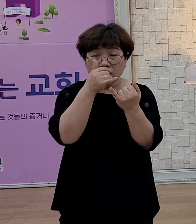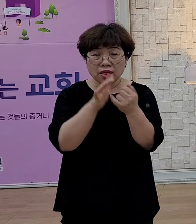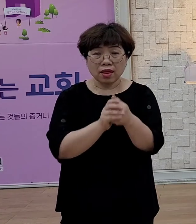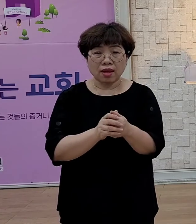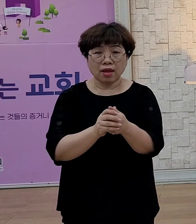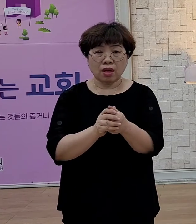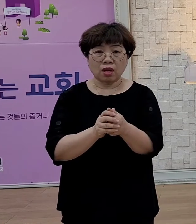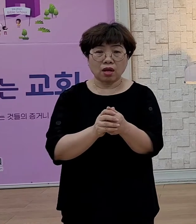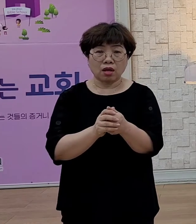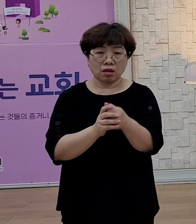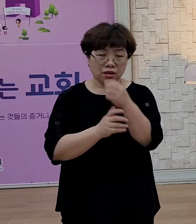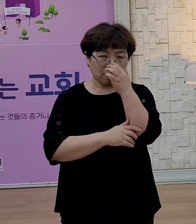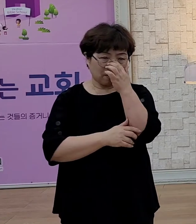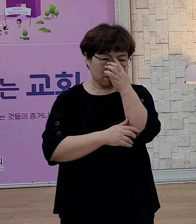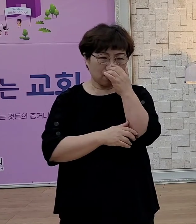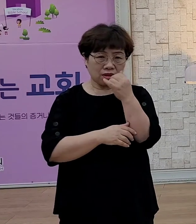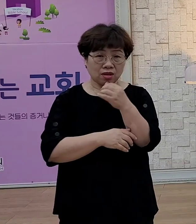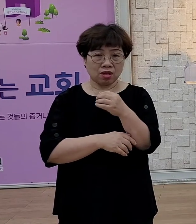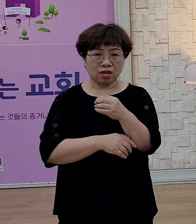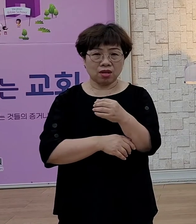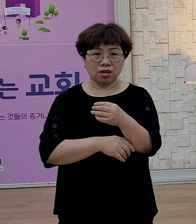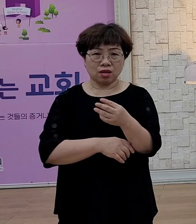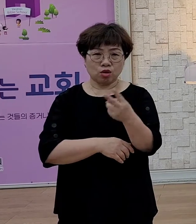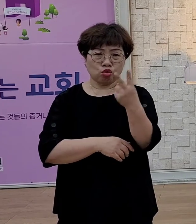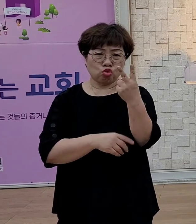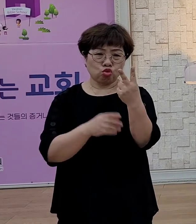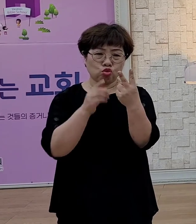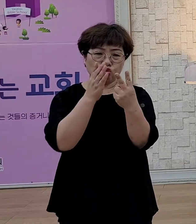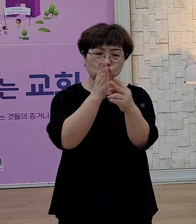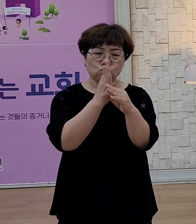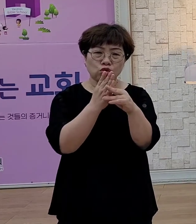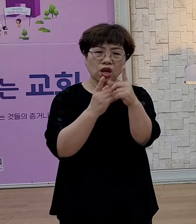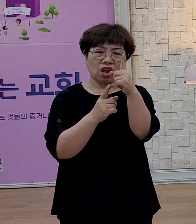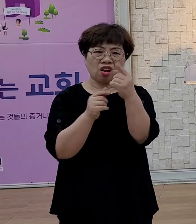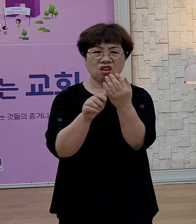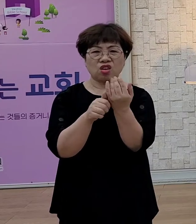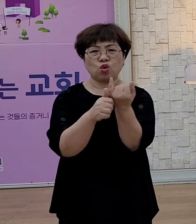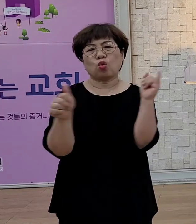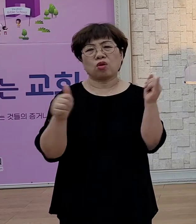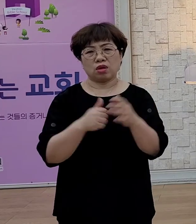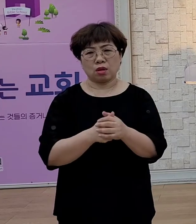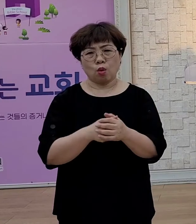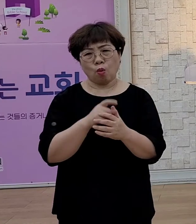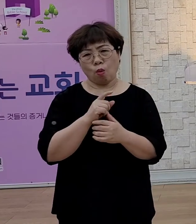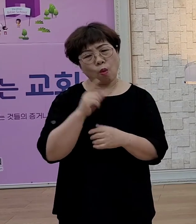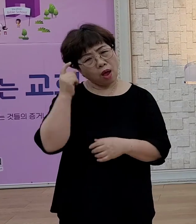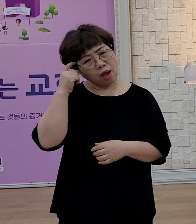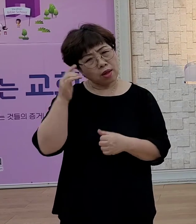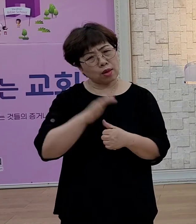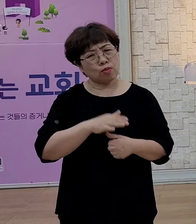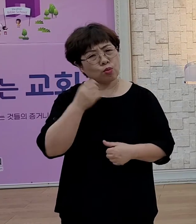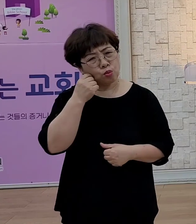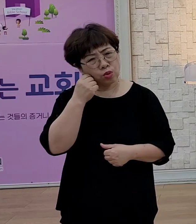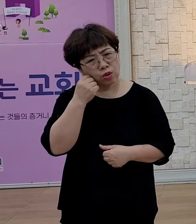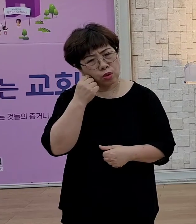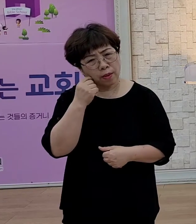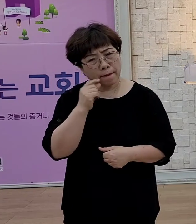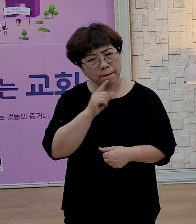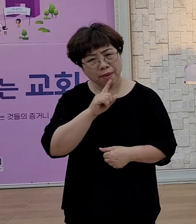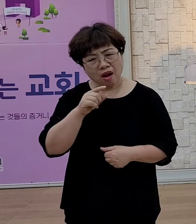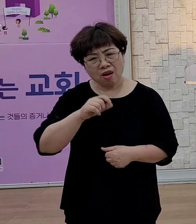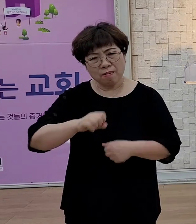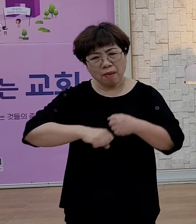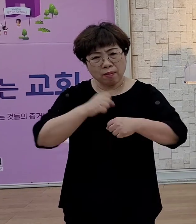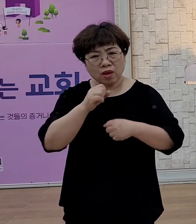이제는 두 상 중에 한 상이 이혼을 합니다. 말 함부로 내뱉고 막 이혼 함부로 하고